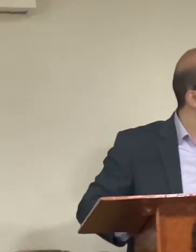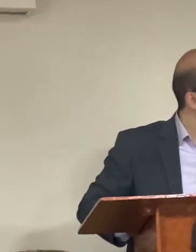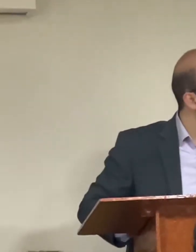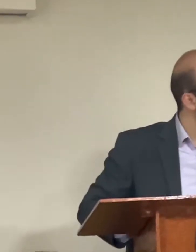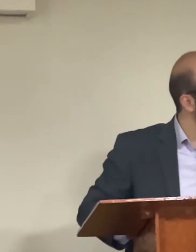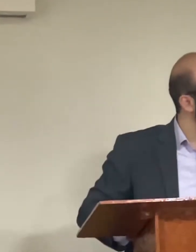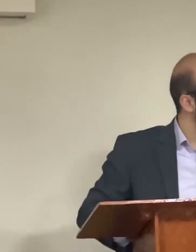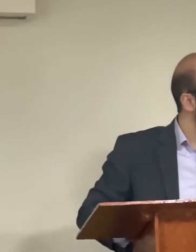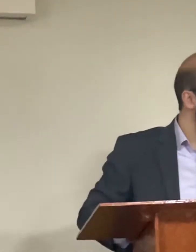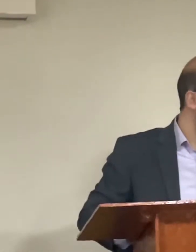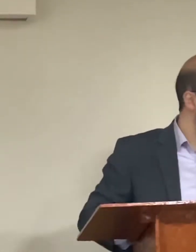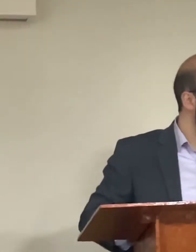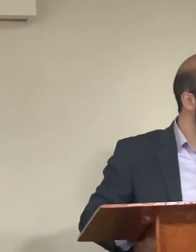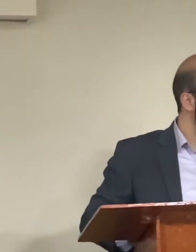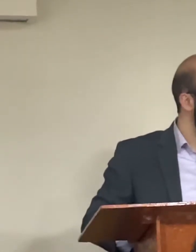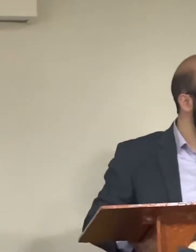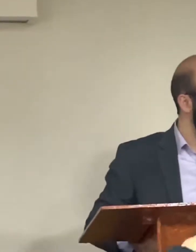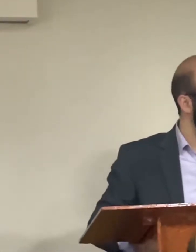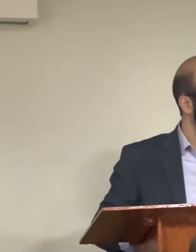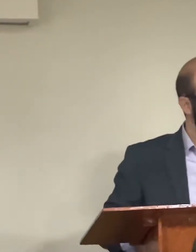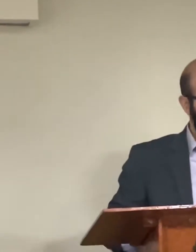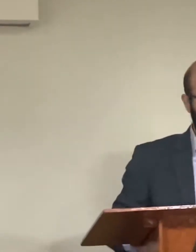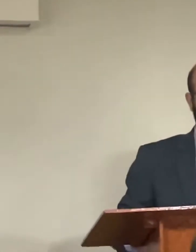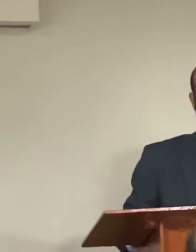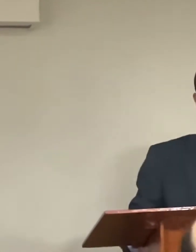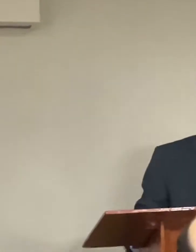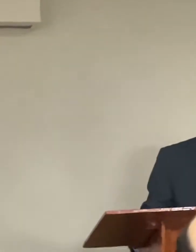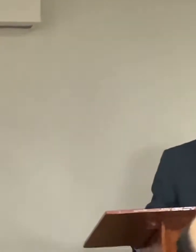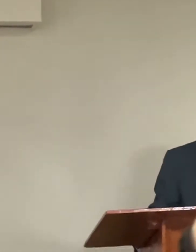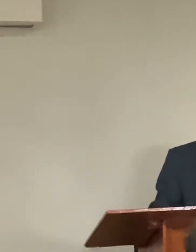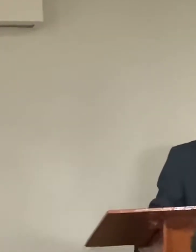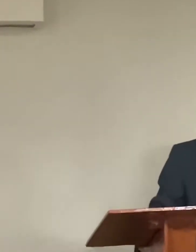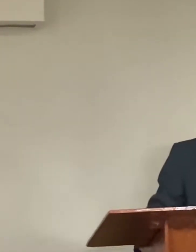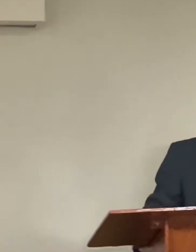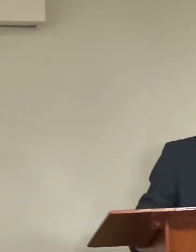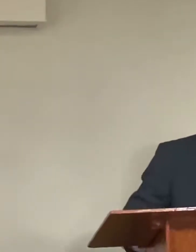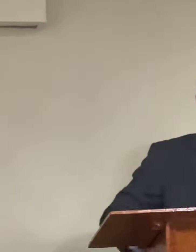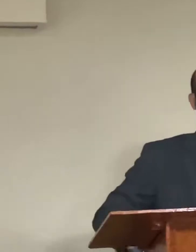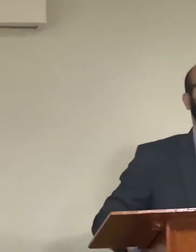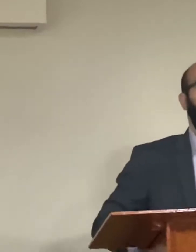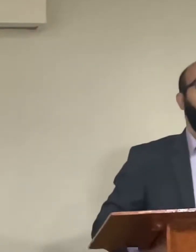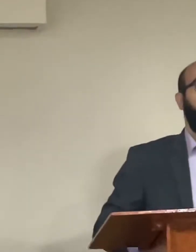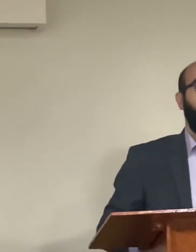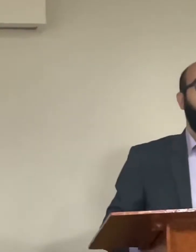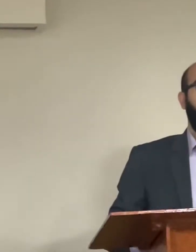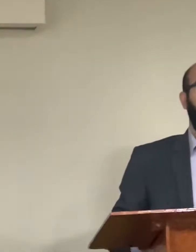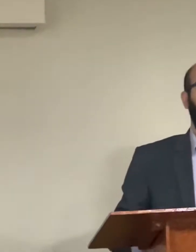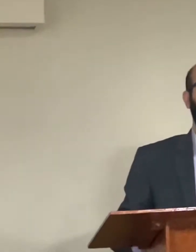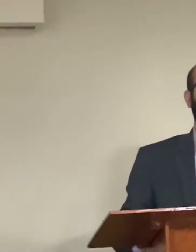Չնազանդրել, խոսքերը չլսել նորմալ,